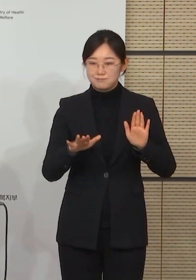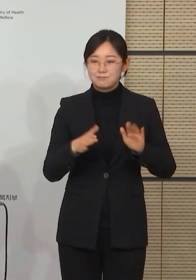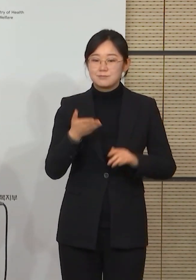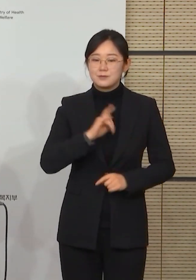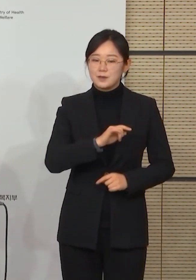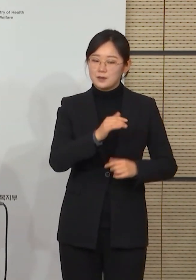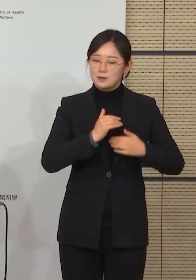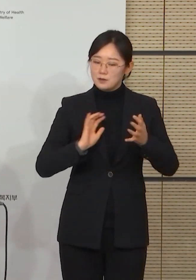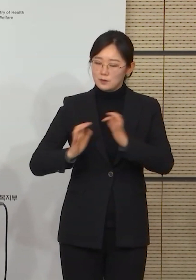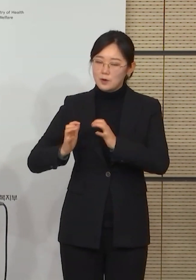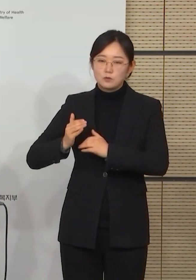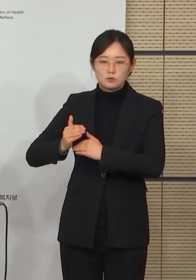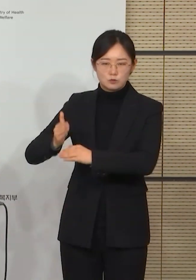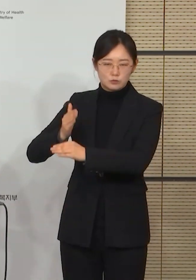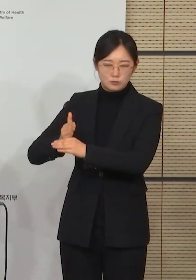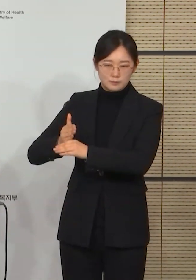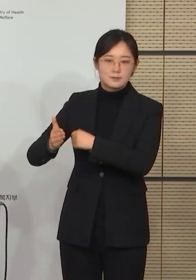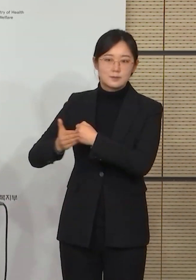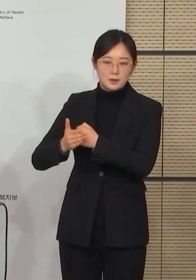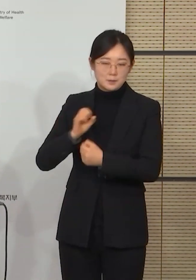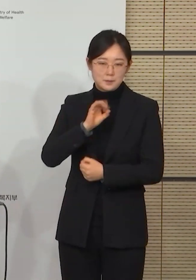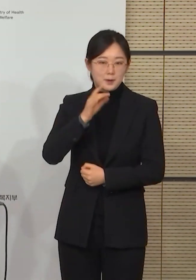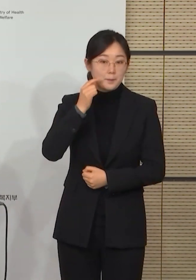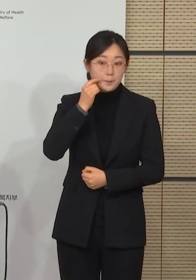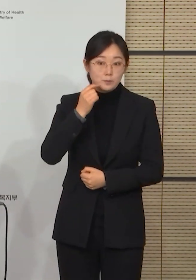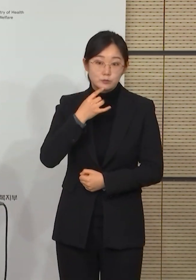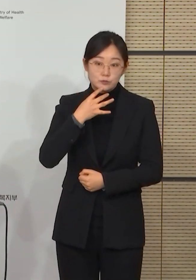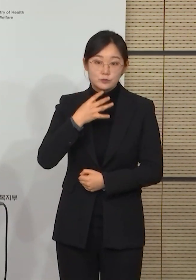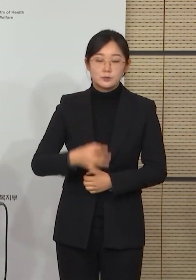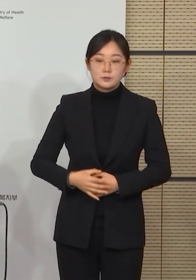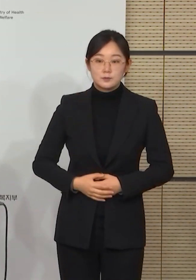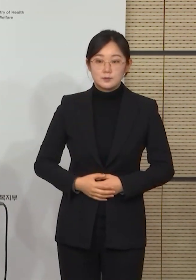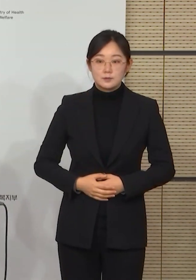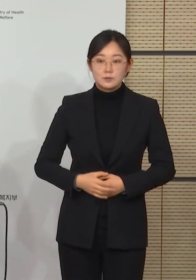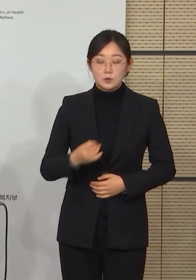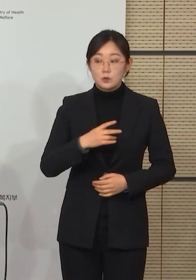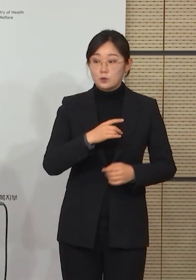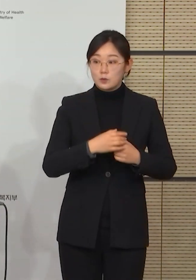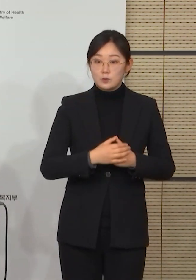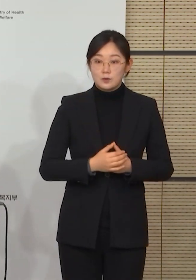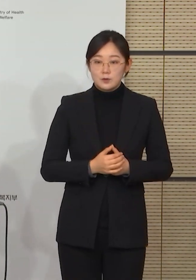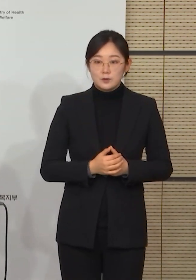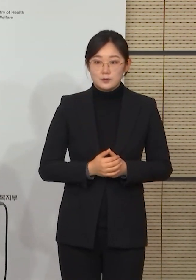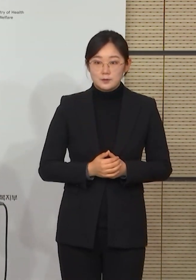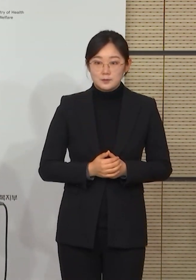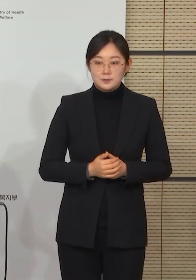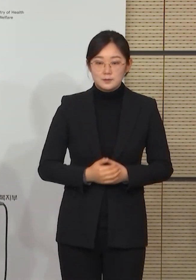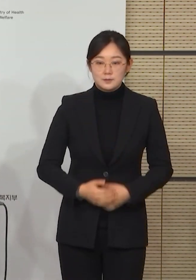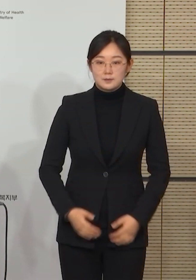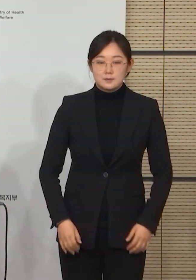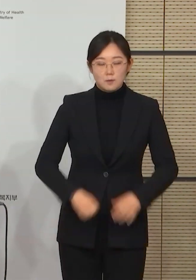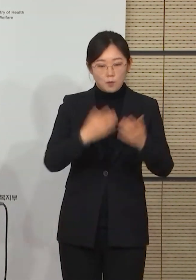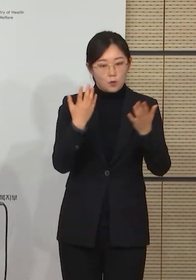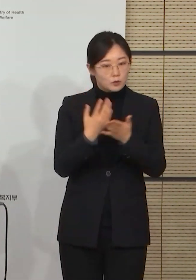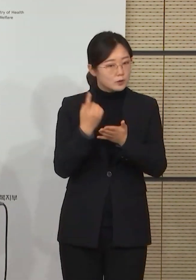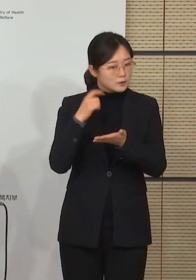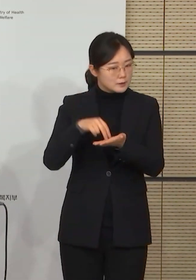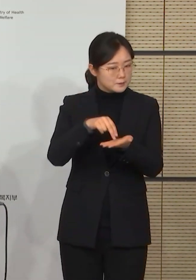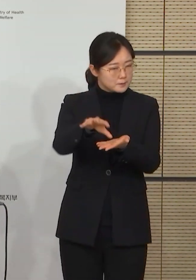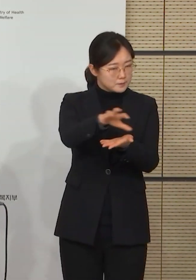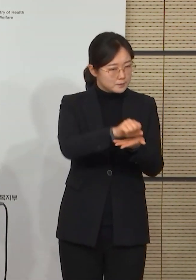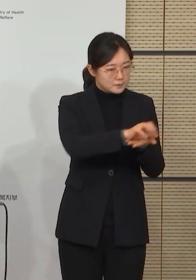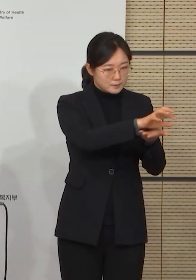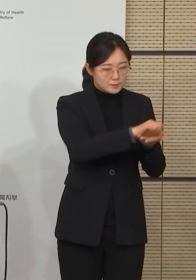그때는 논의가 진행 중이었고 또 위원회 그 의사 결정도 이전이었습니다. 예, 그래서 모든 의견을 듣는 과정에